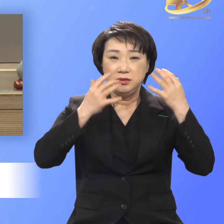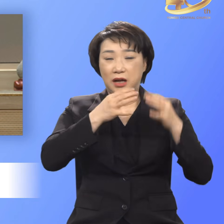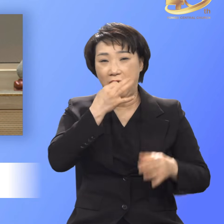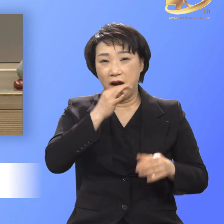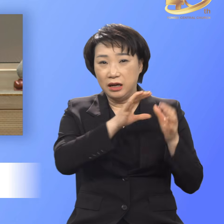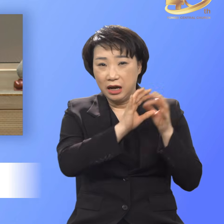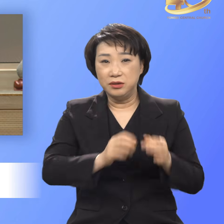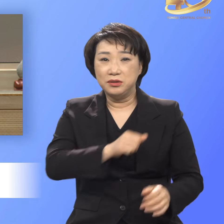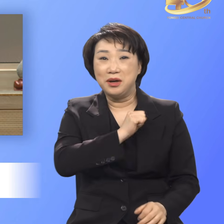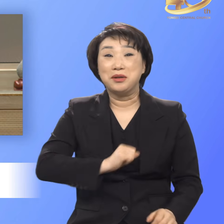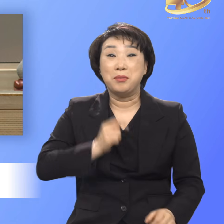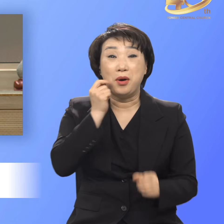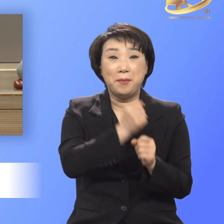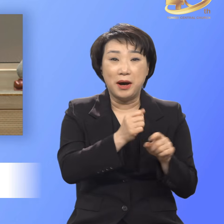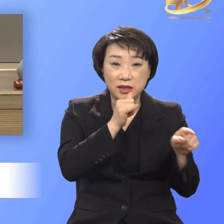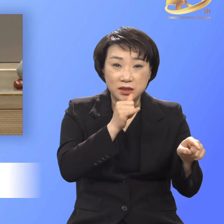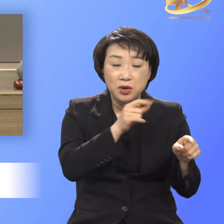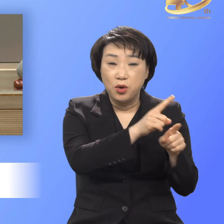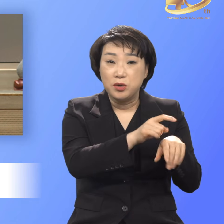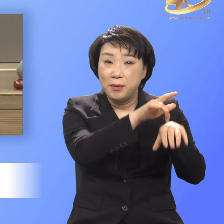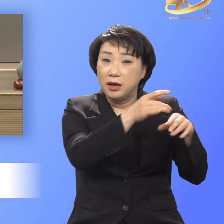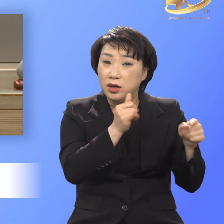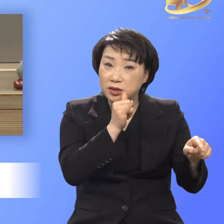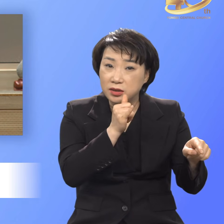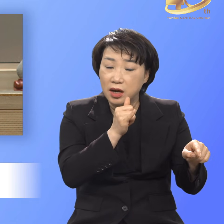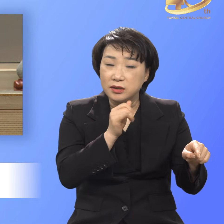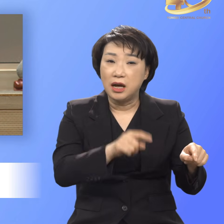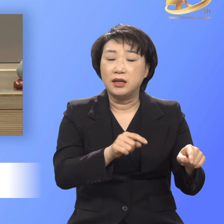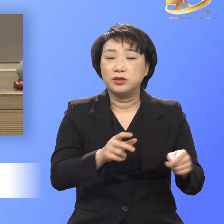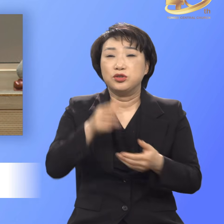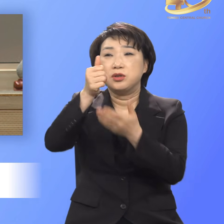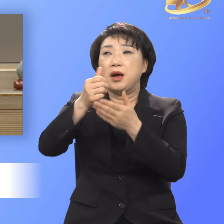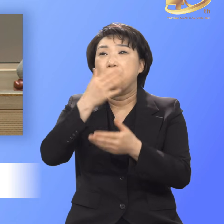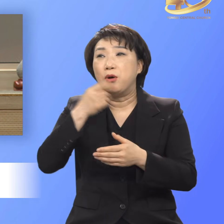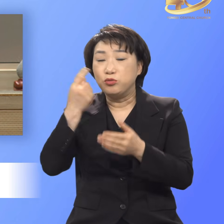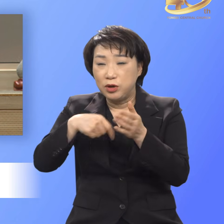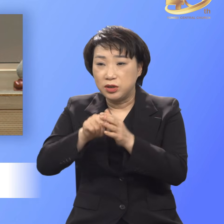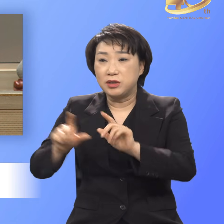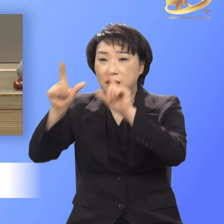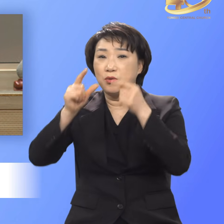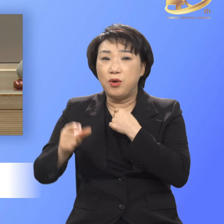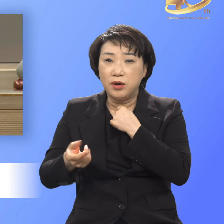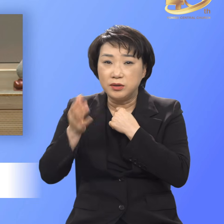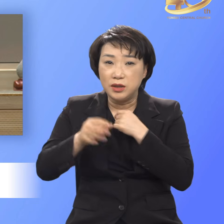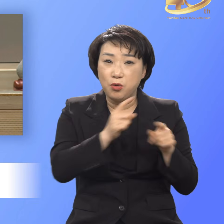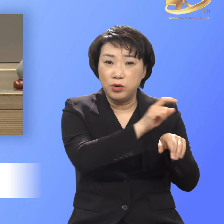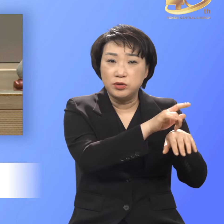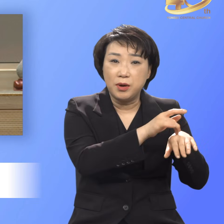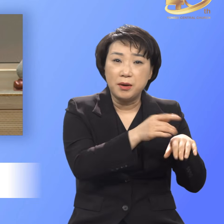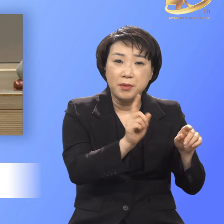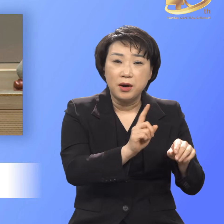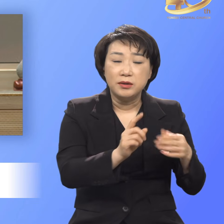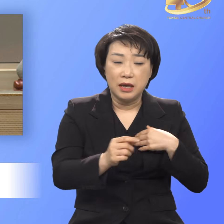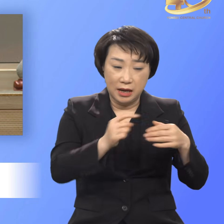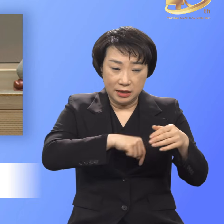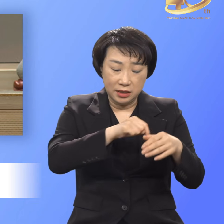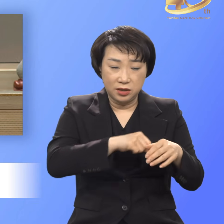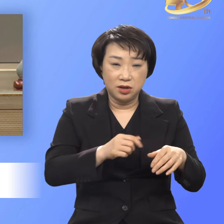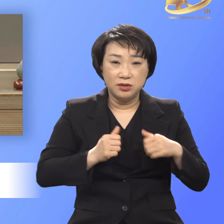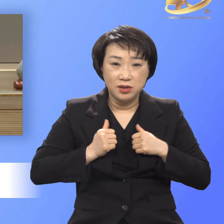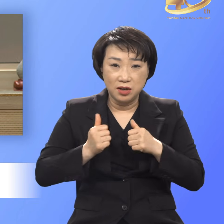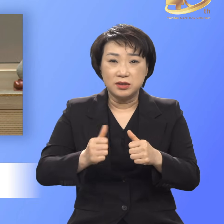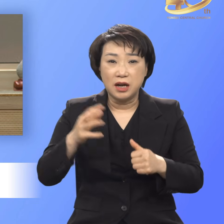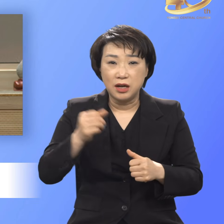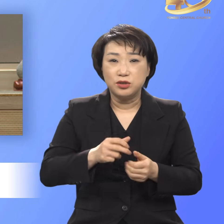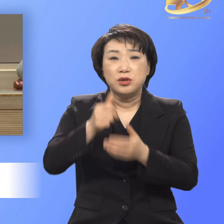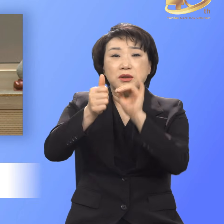끝까지 견디지 못하게 만드는 이 원수, 나는 주와 그 복음을 위하여 살기를 원하나 이 원수는 악착같이 내 안에서 열심을